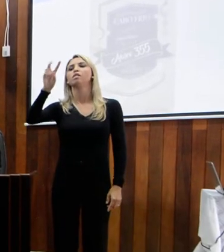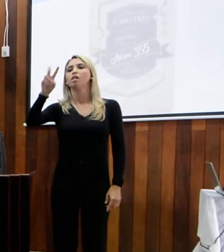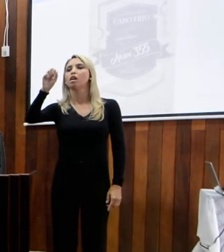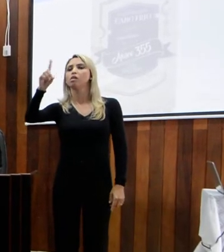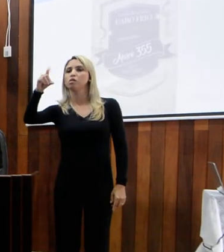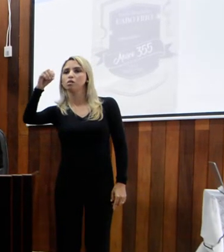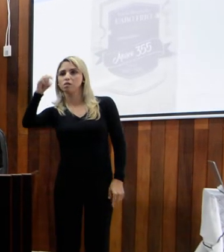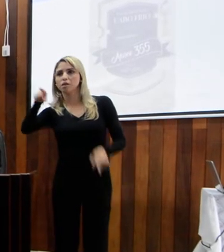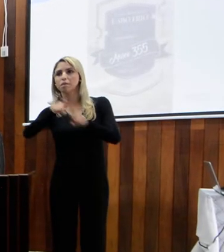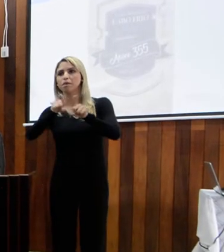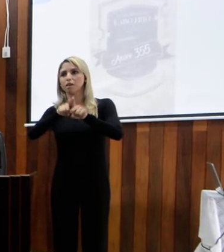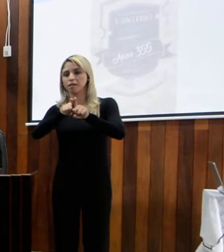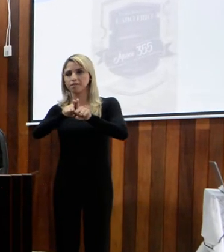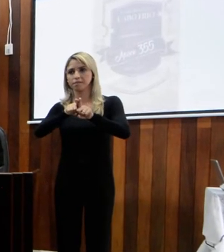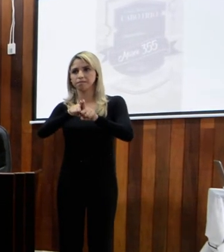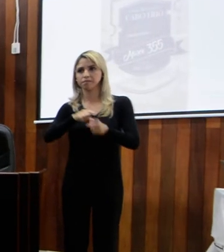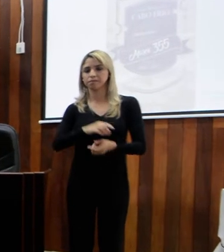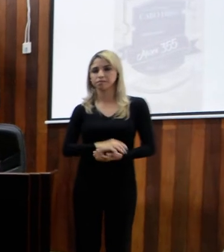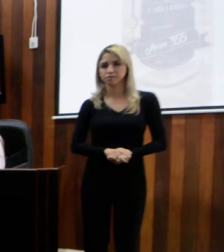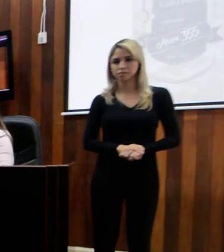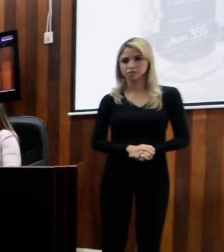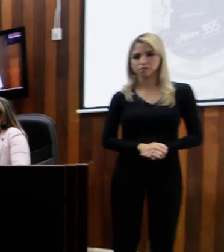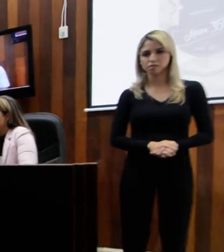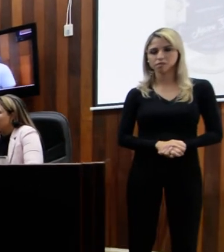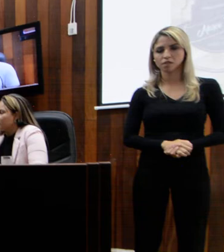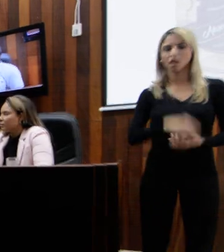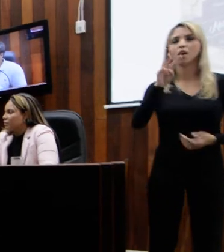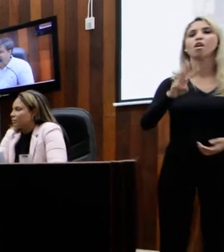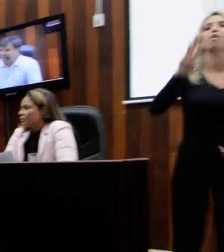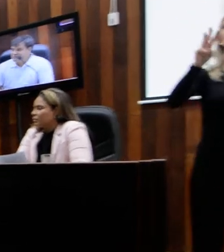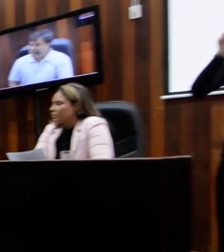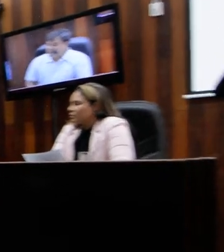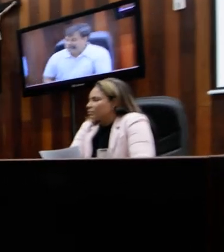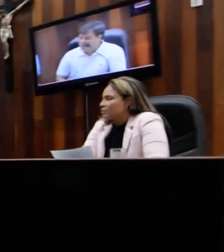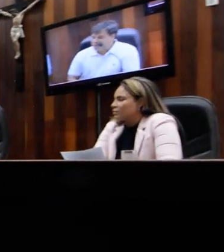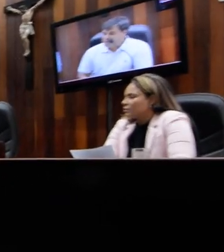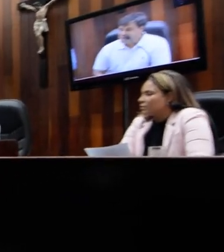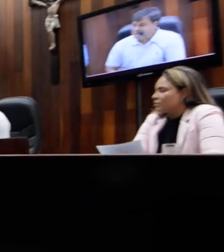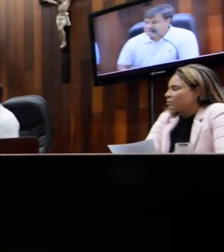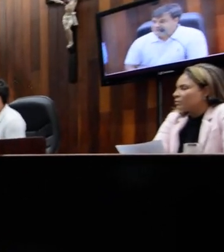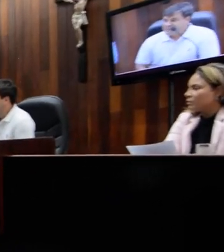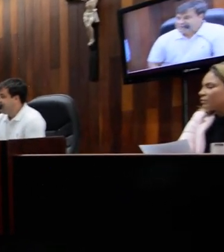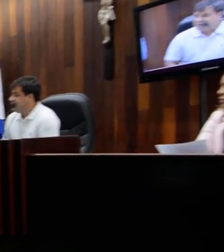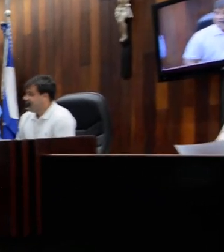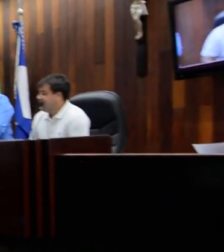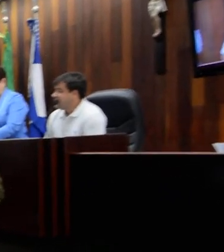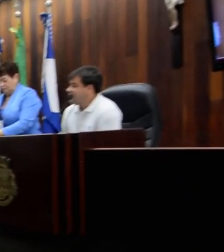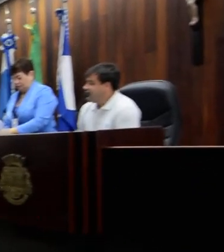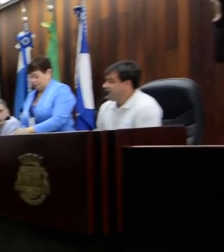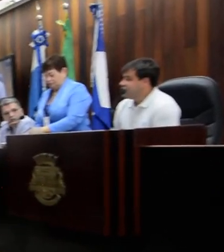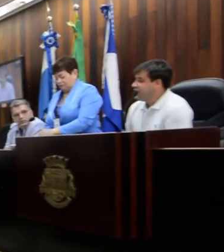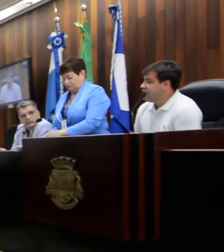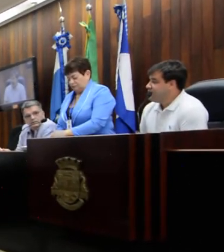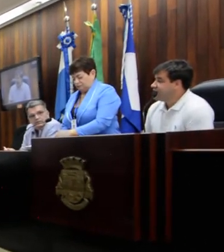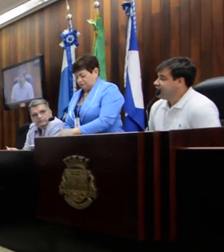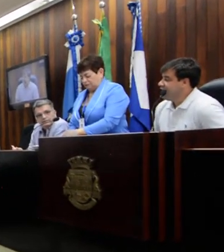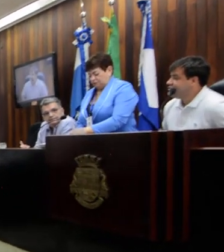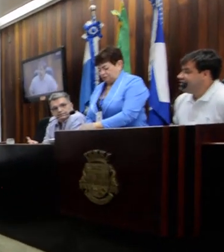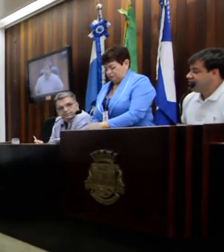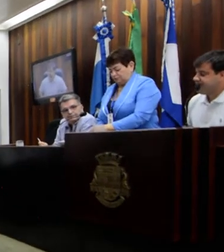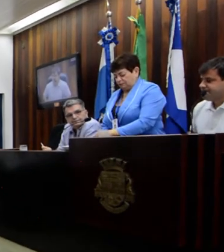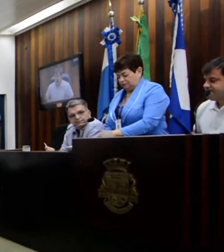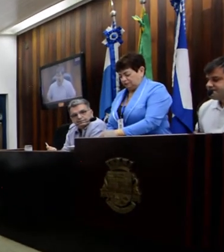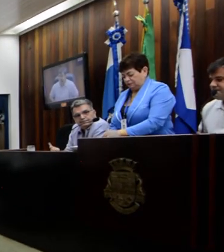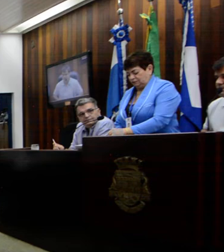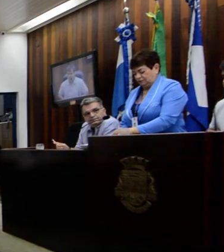Valdo é peça, para quem não sabe, em 1975, Rodolfo, ele foi até o Ministério de Minas e